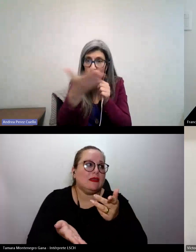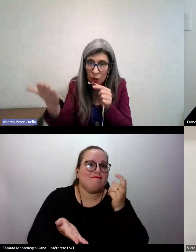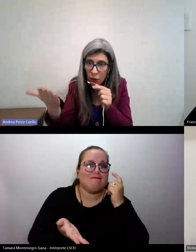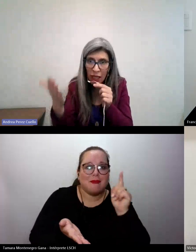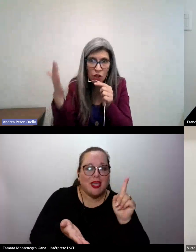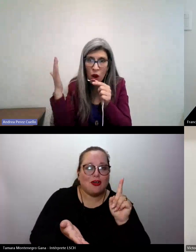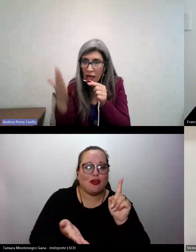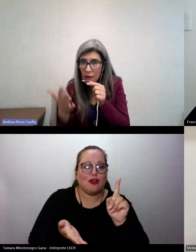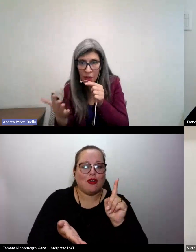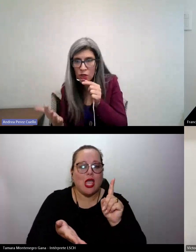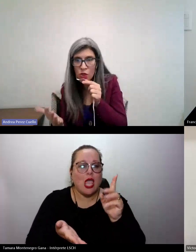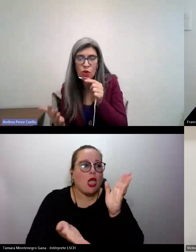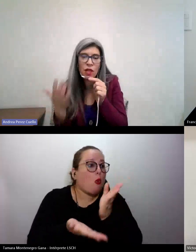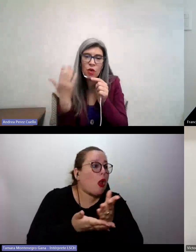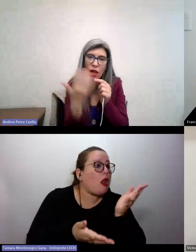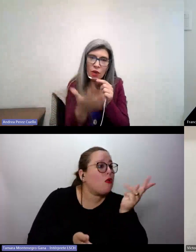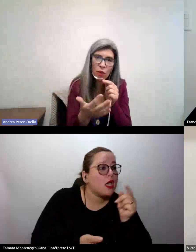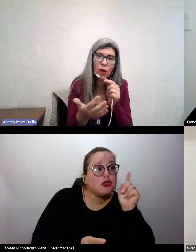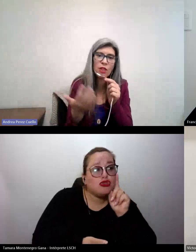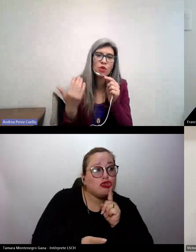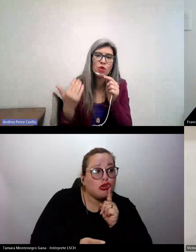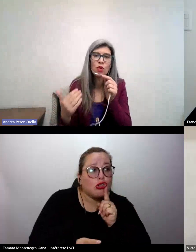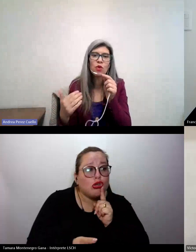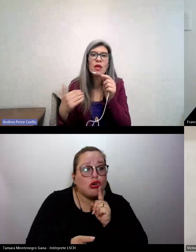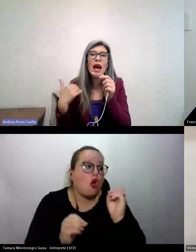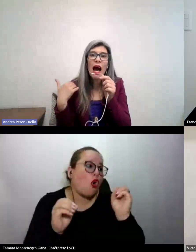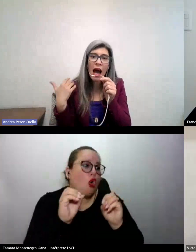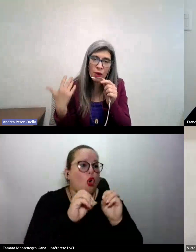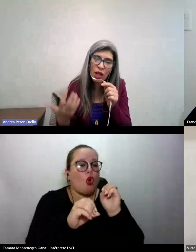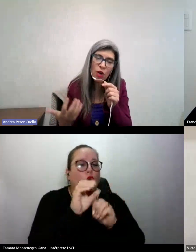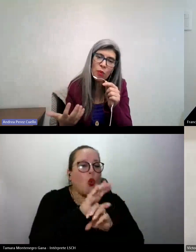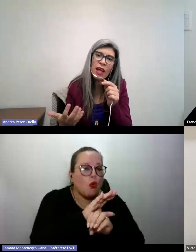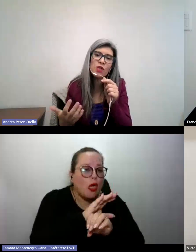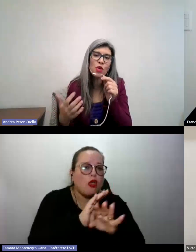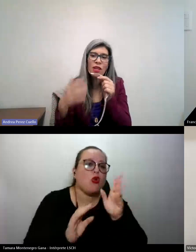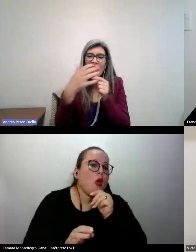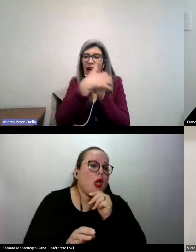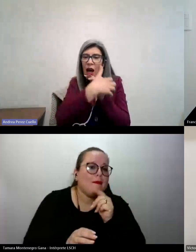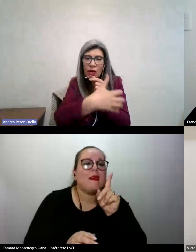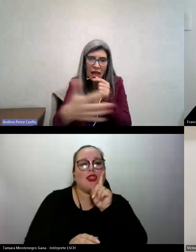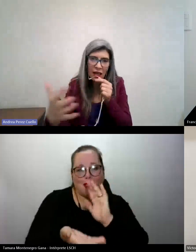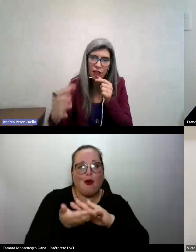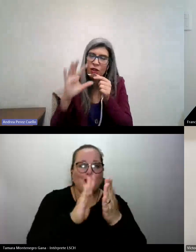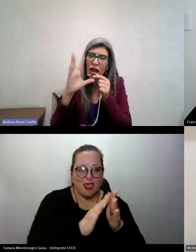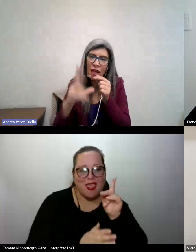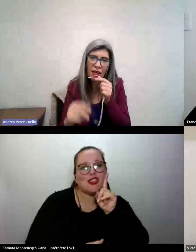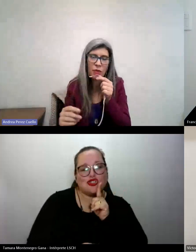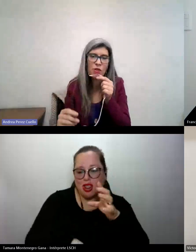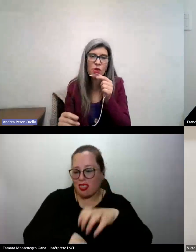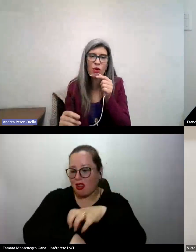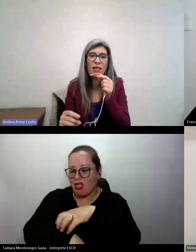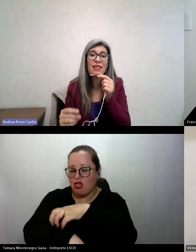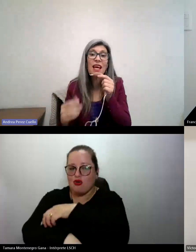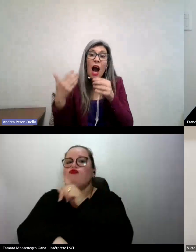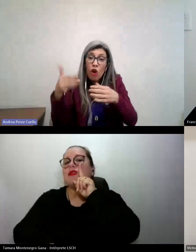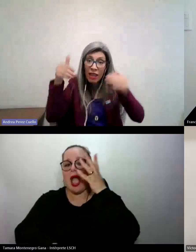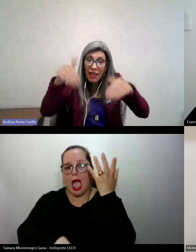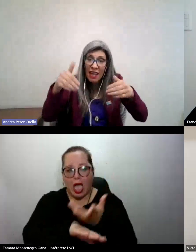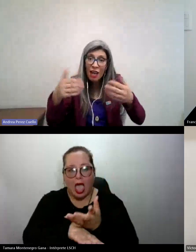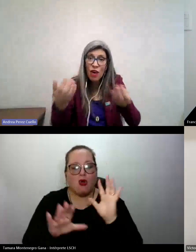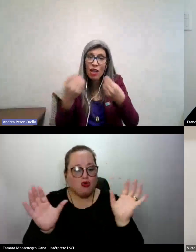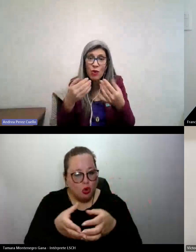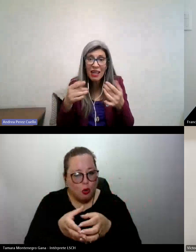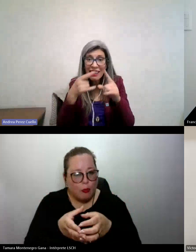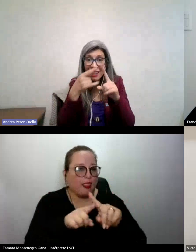si en sus escuelas no hay personas sordas, no hay coeducadores sordos, hay una comunidad sorda en cada una de las regiones, hay agrupaciones.